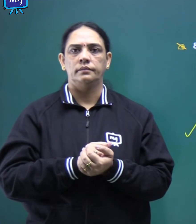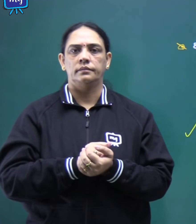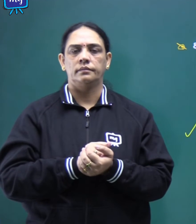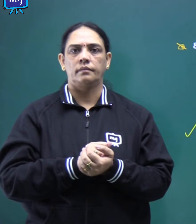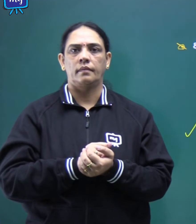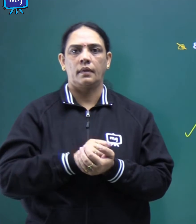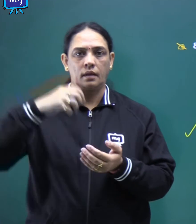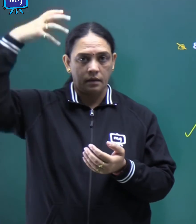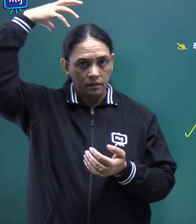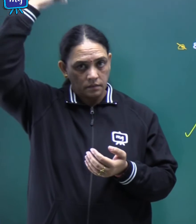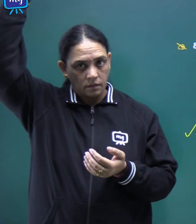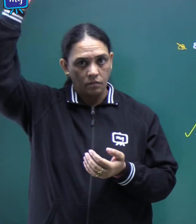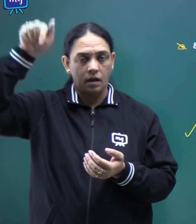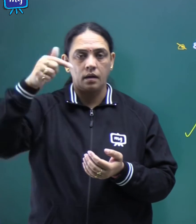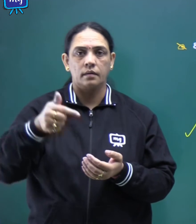शंकु का